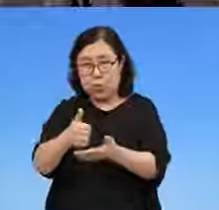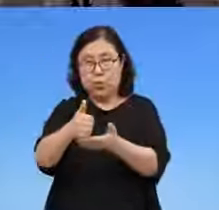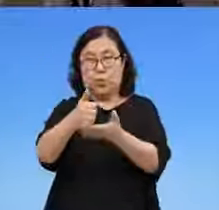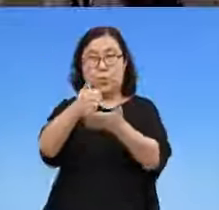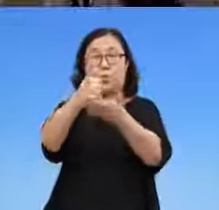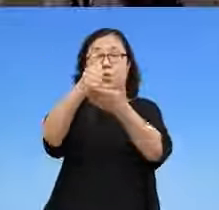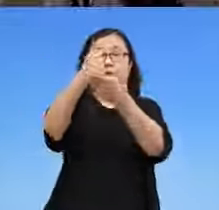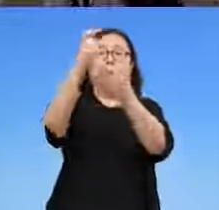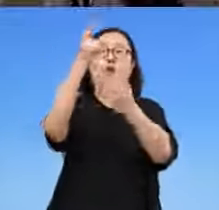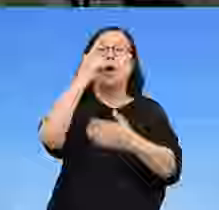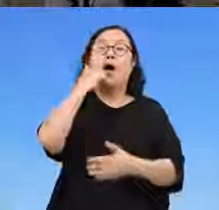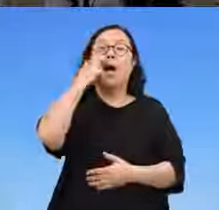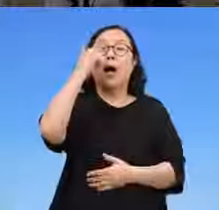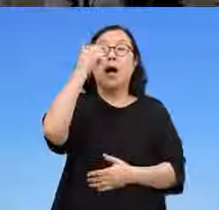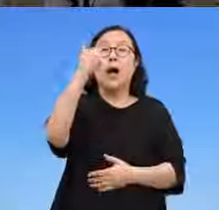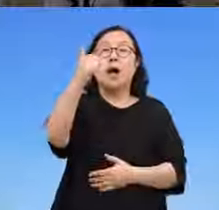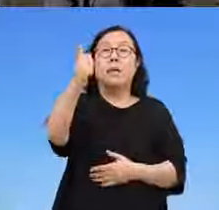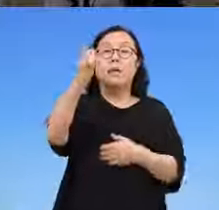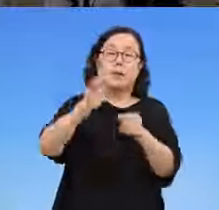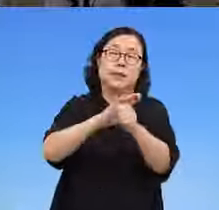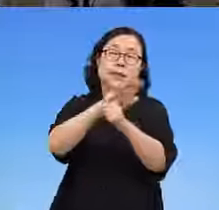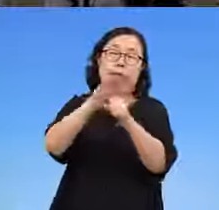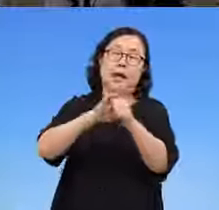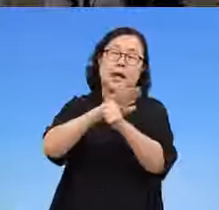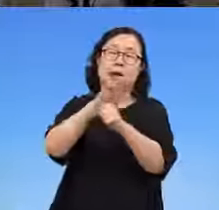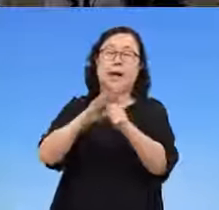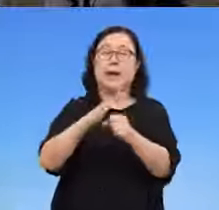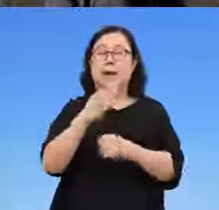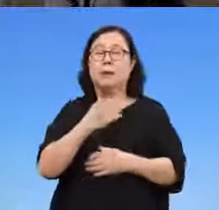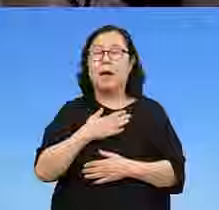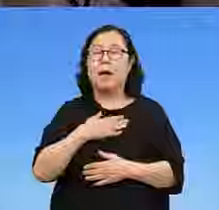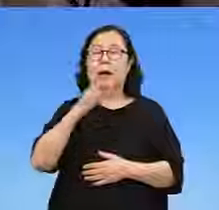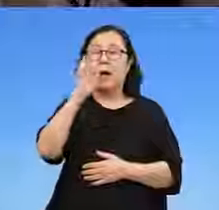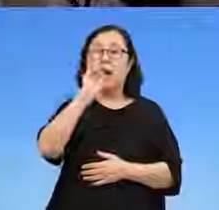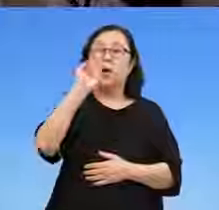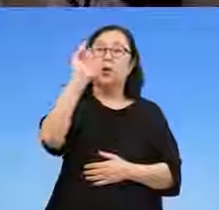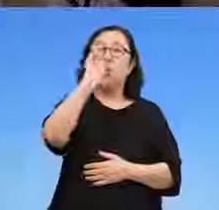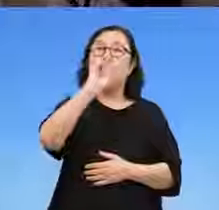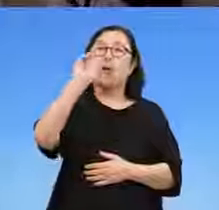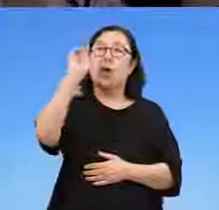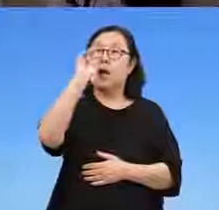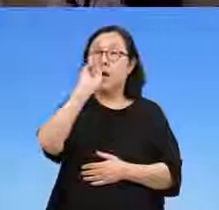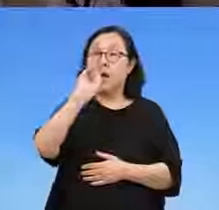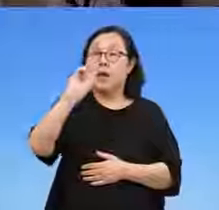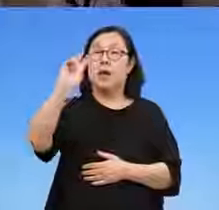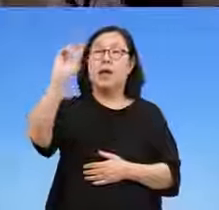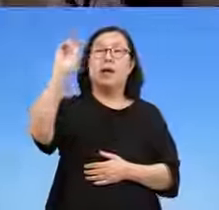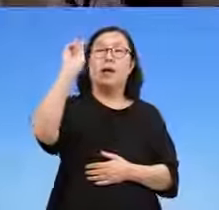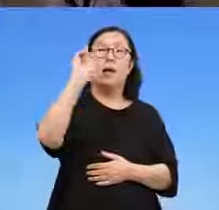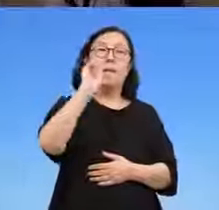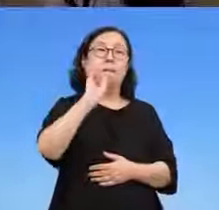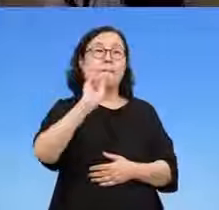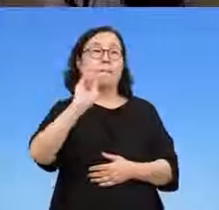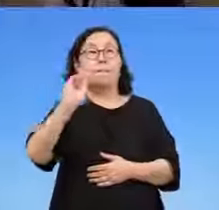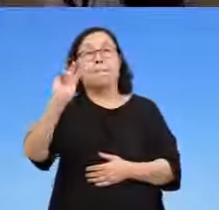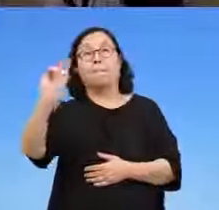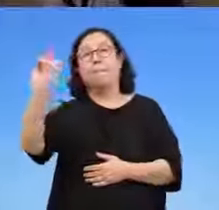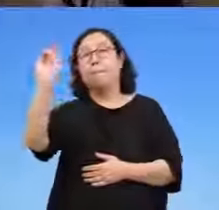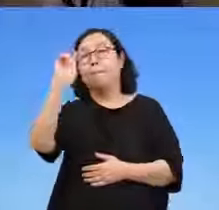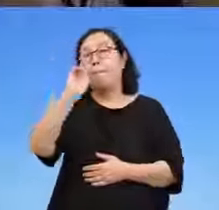예수 아버지 사랑 내가 노래해. 아버지 사랑 내가